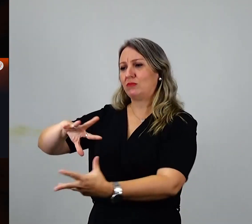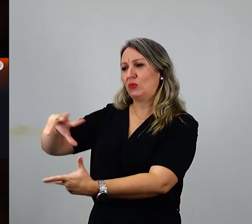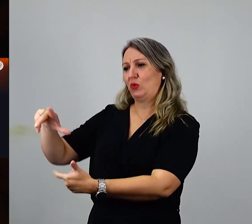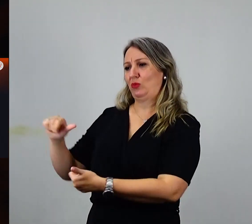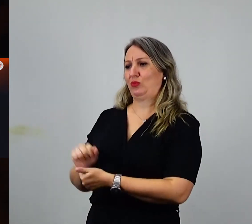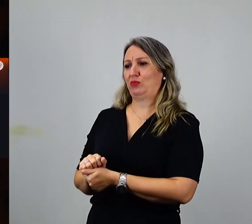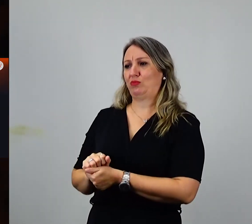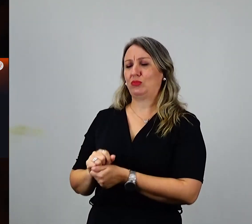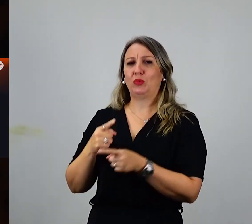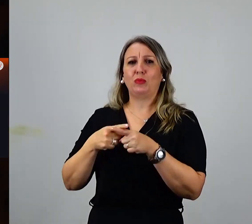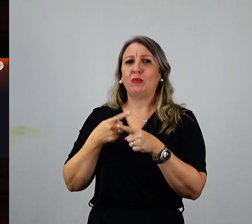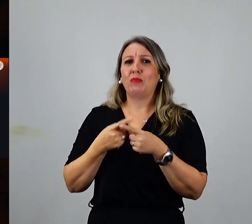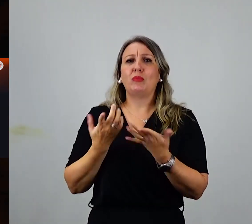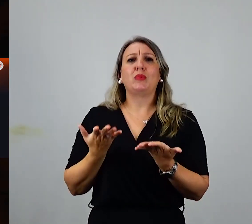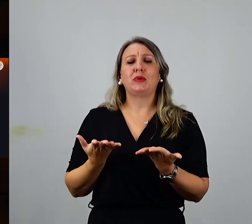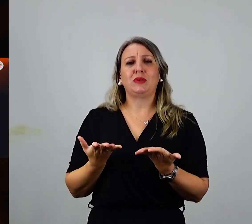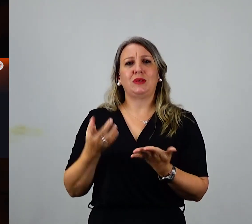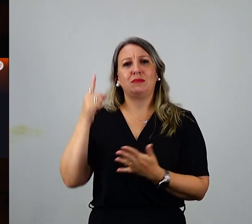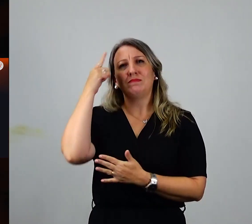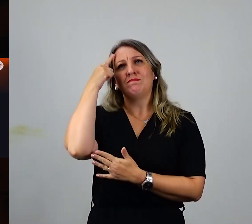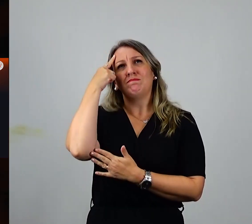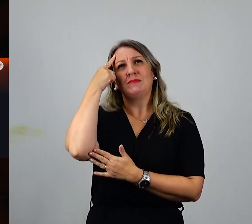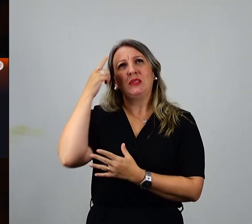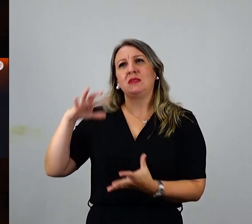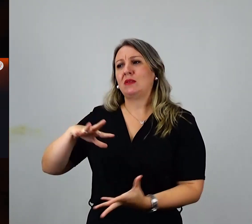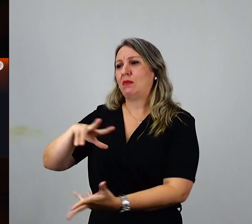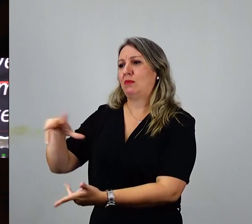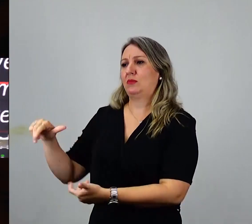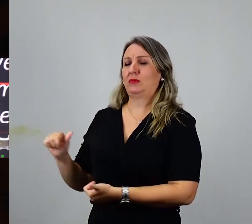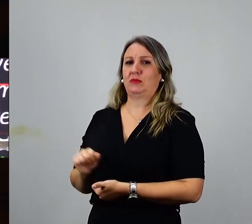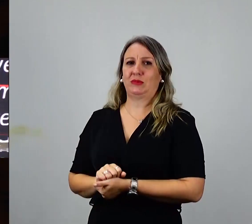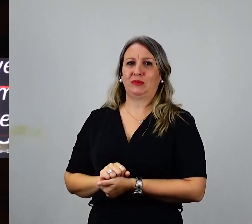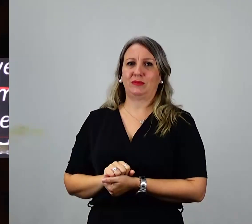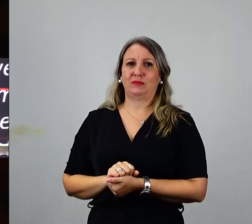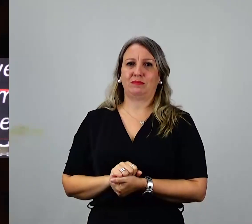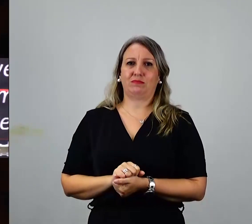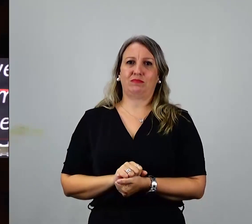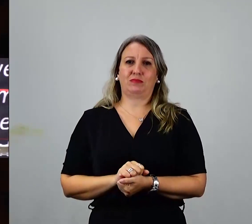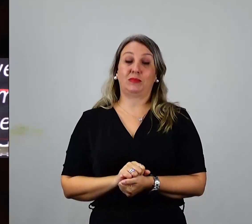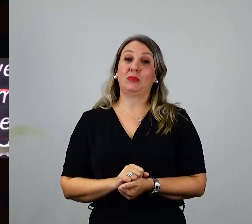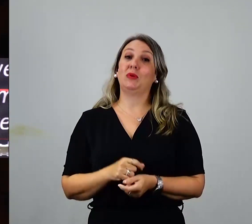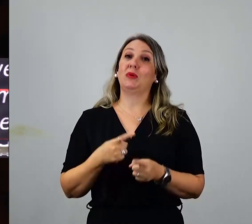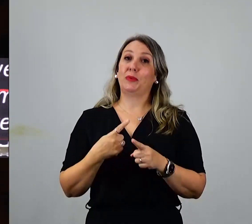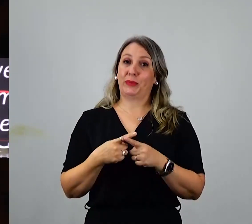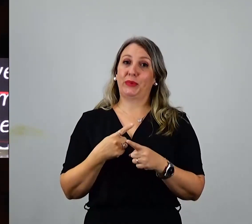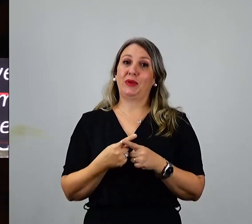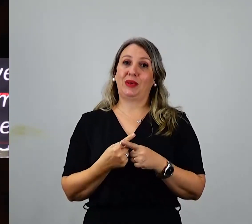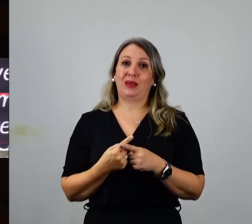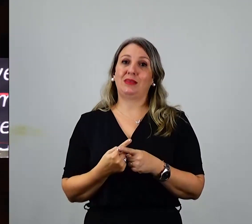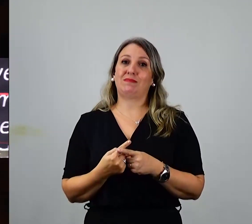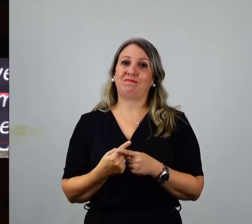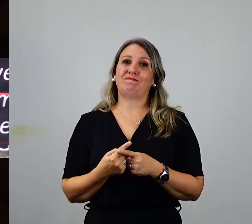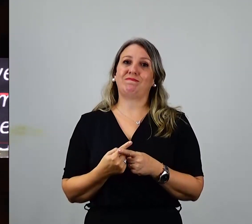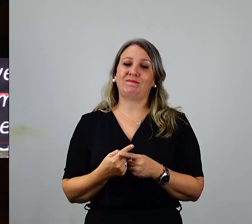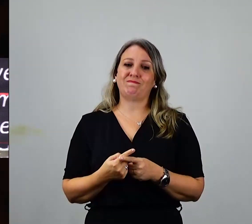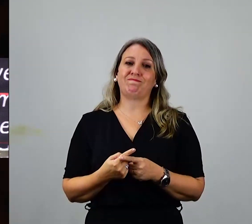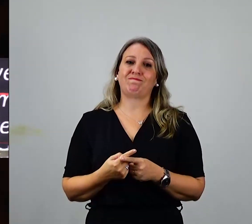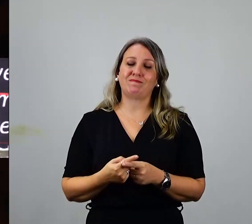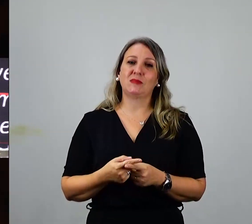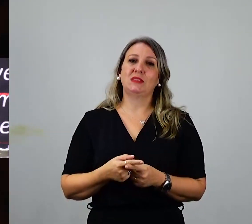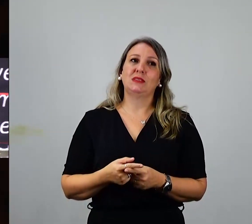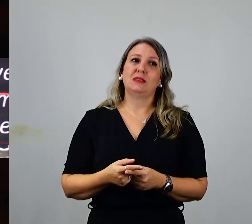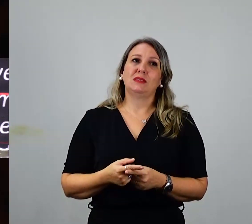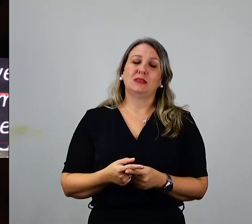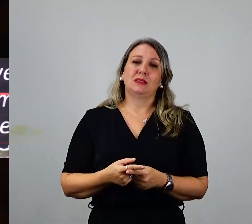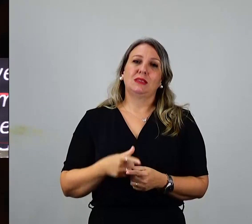queria dizer um negócio para vocês. Nós temos um inimigo que é especialista